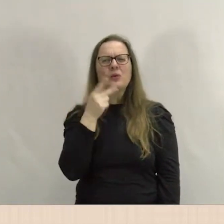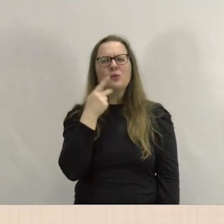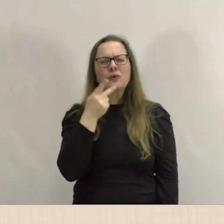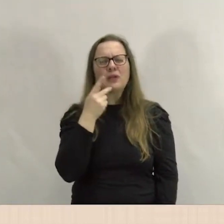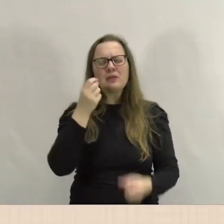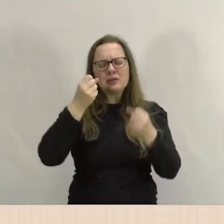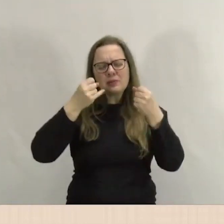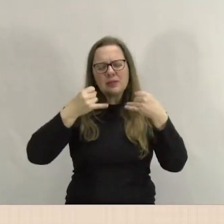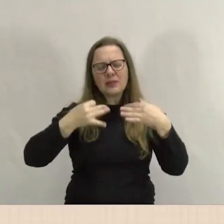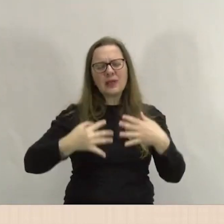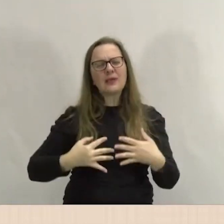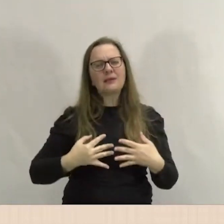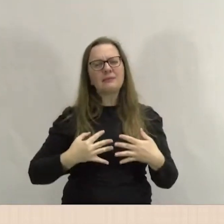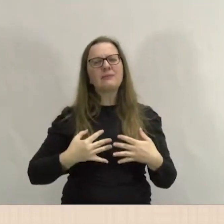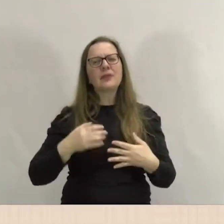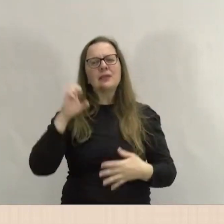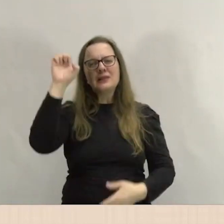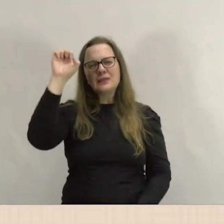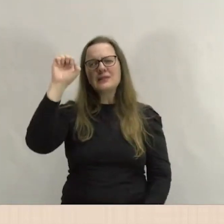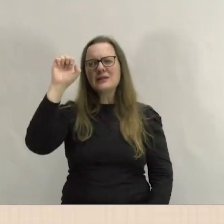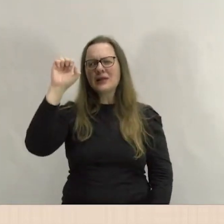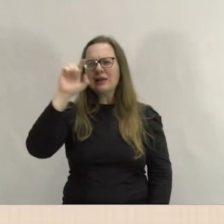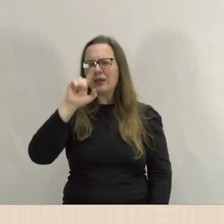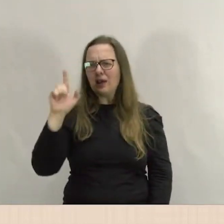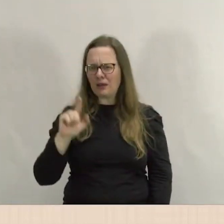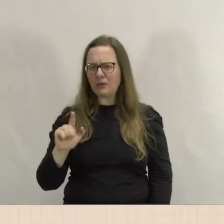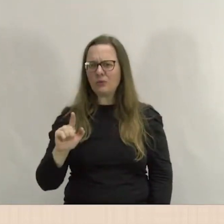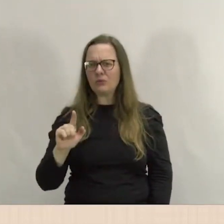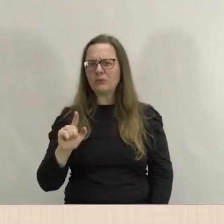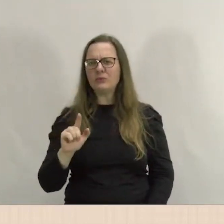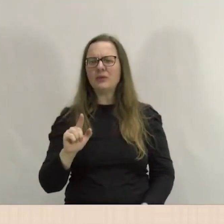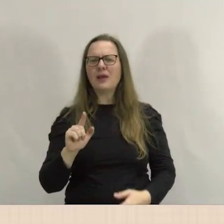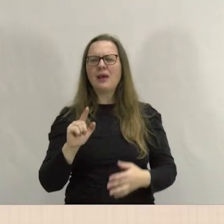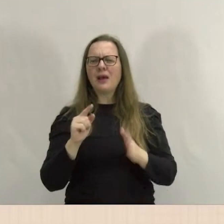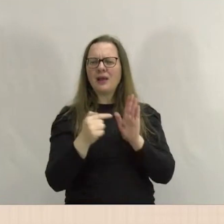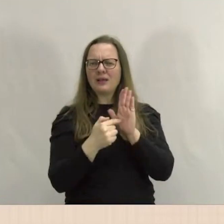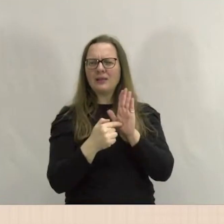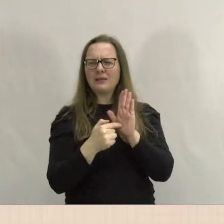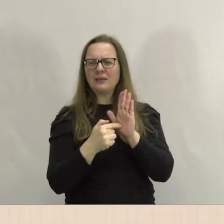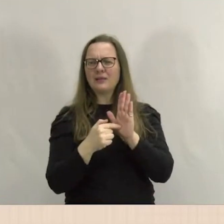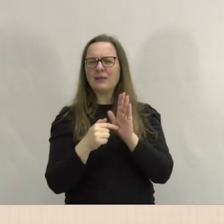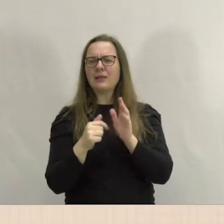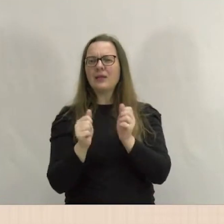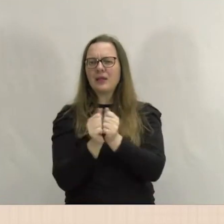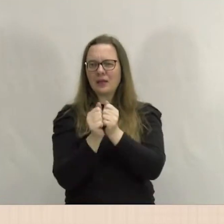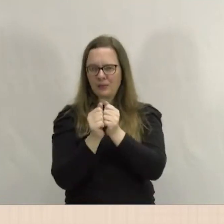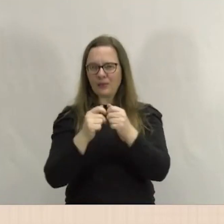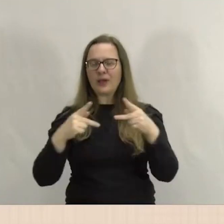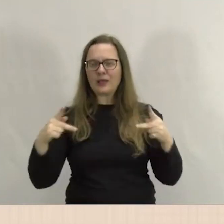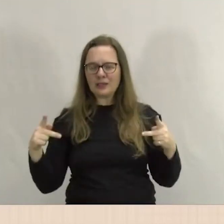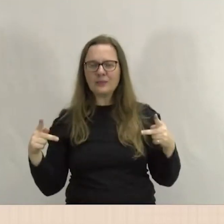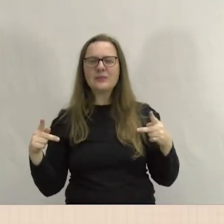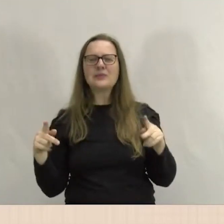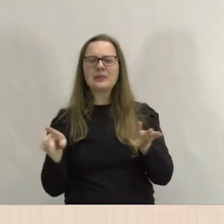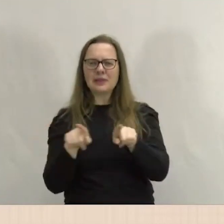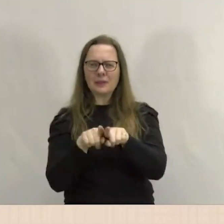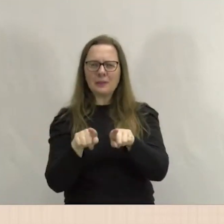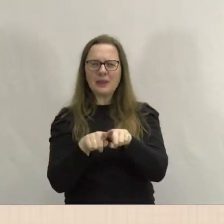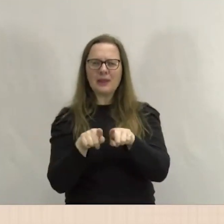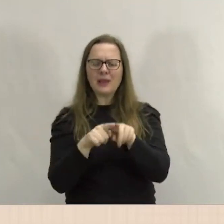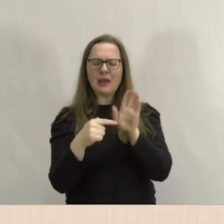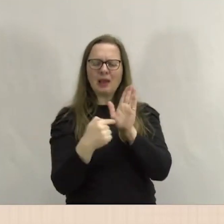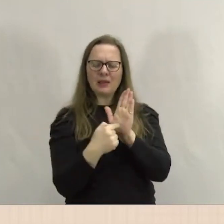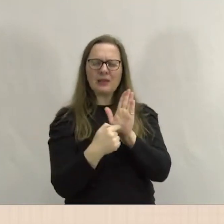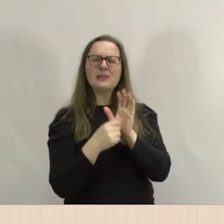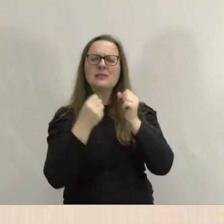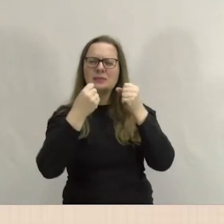viventes? Né? Eu entrei no Apocalipse 1, 2, 3, né? Quando eu entrei no 2 e 3, eu comecei a falar